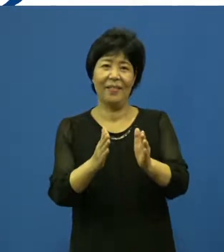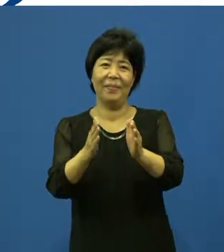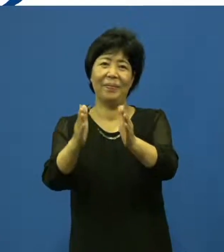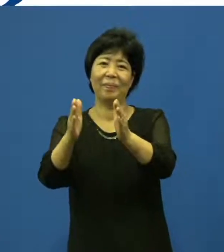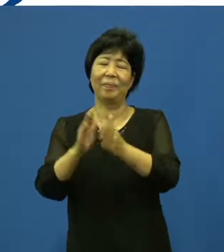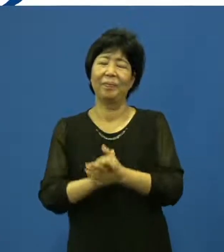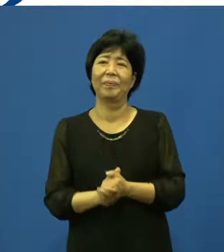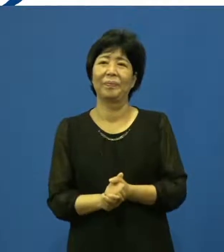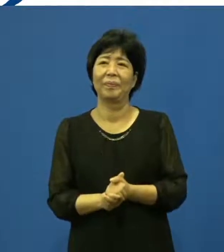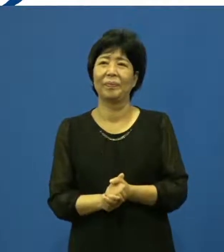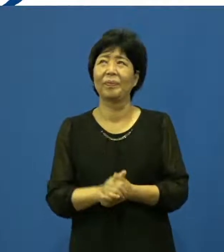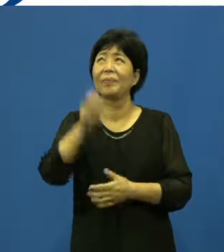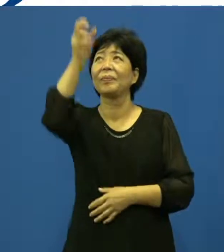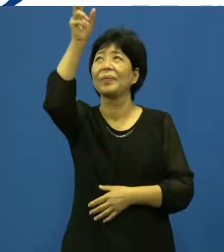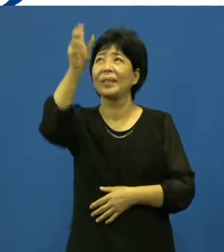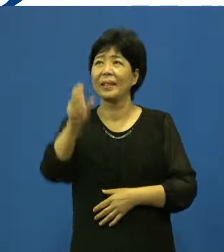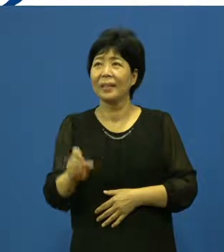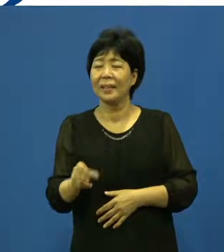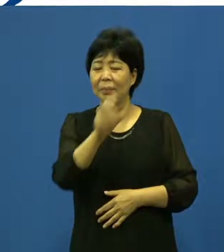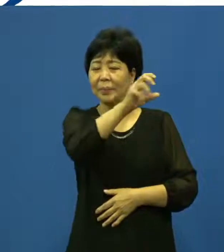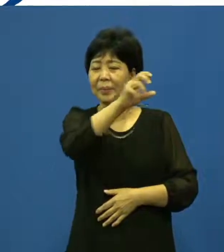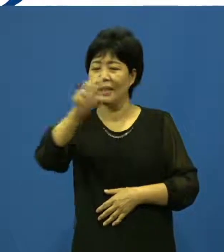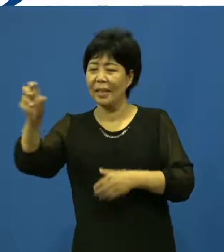바로 그것이 십자가를 붙드는 것이죠.